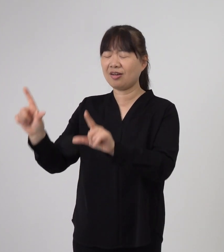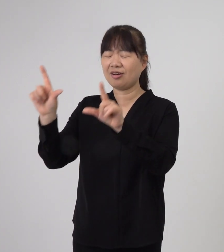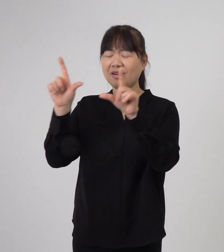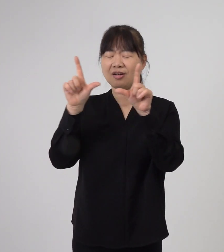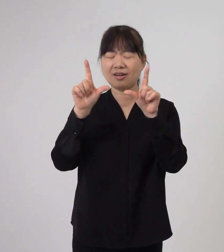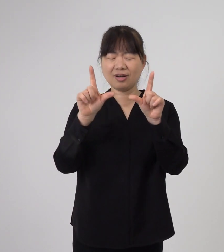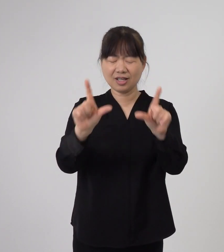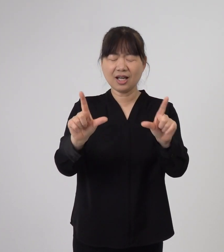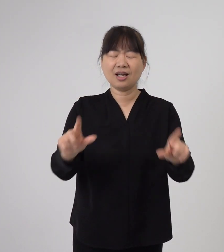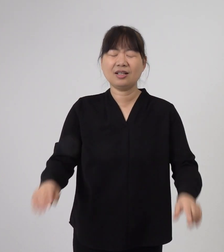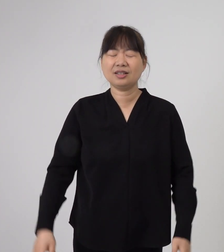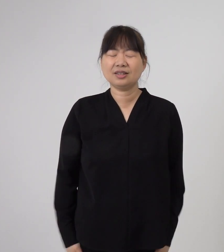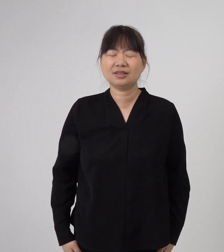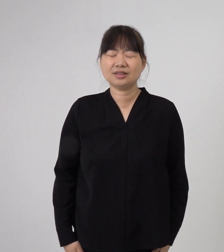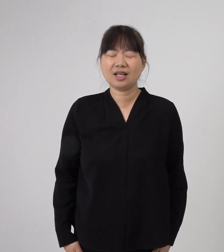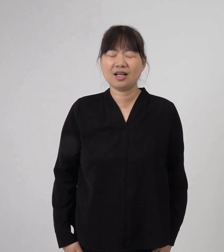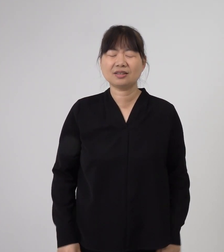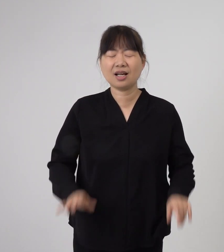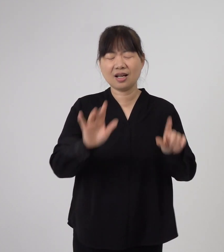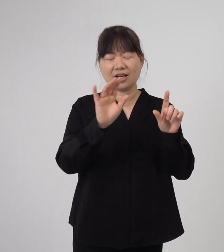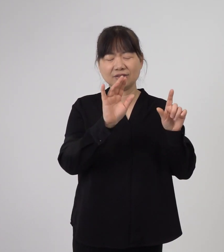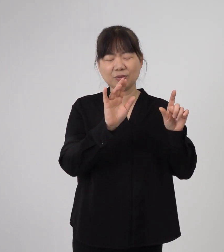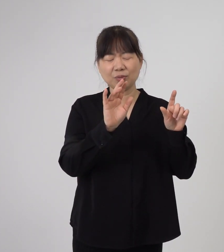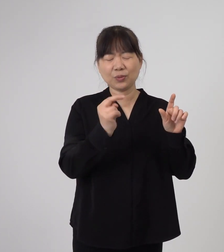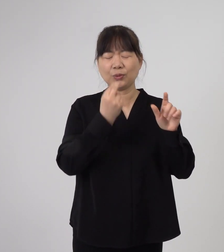너 살아도